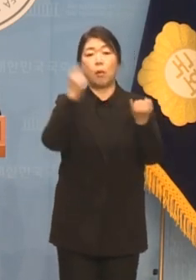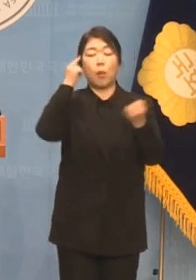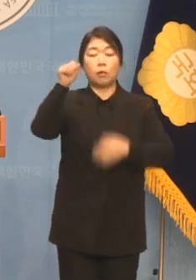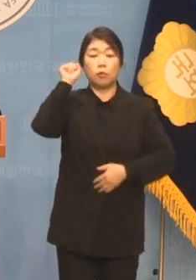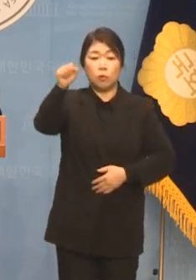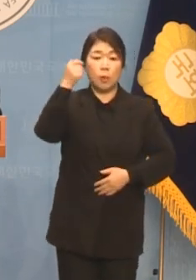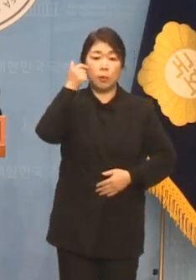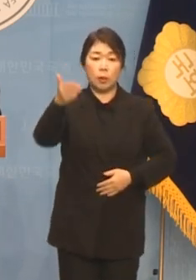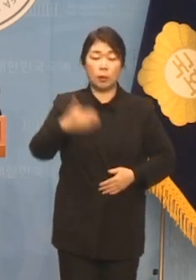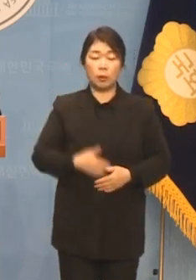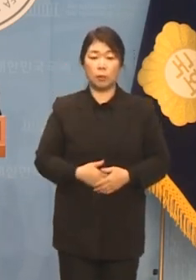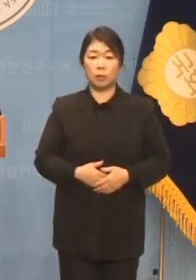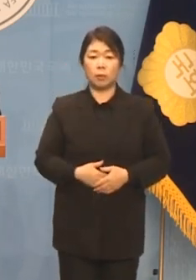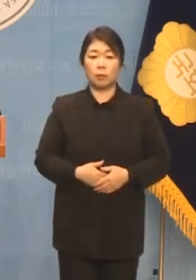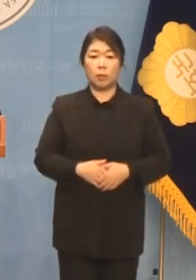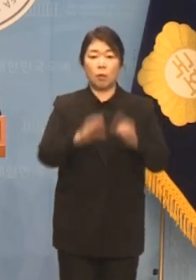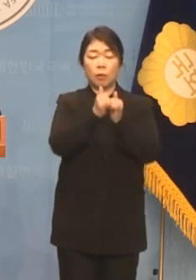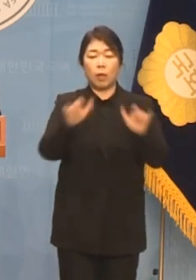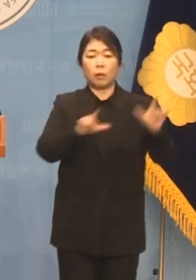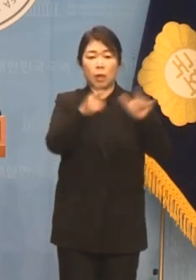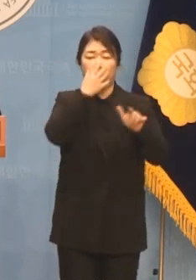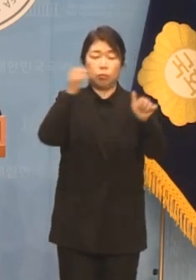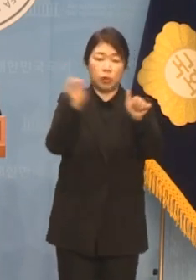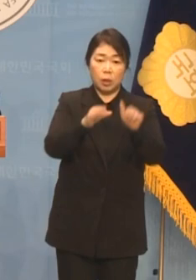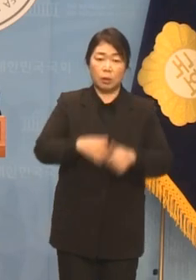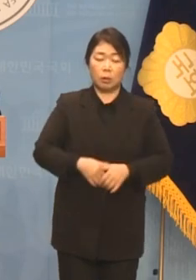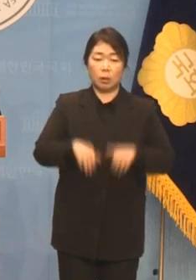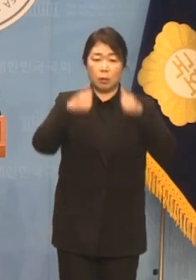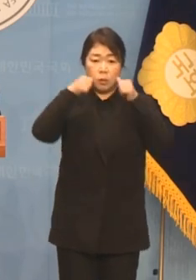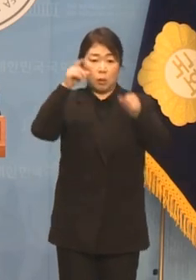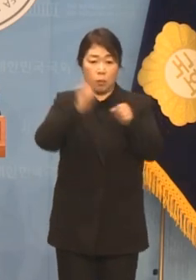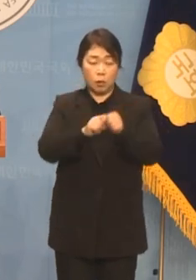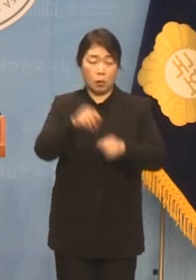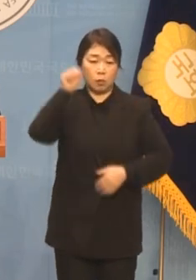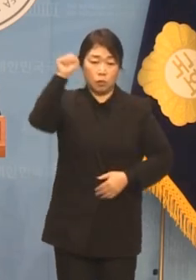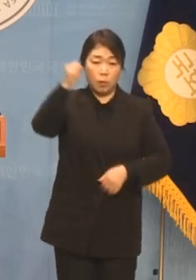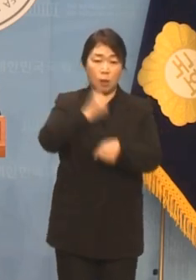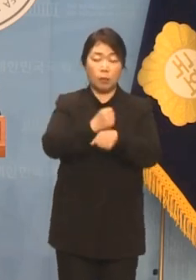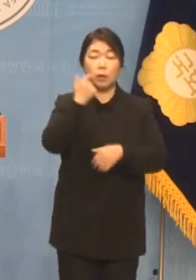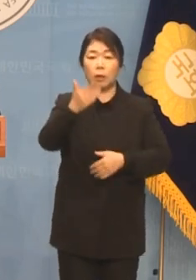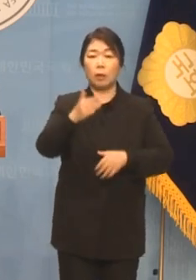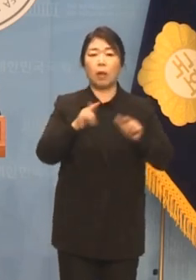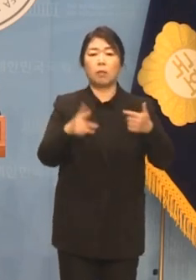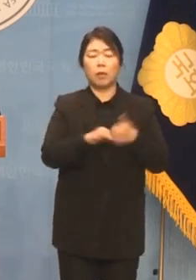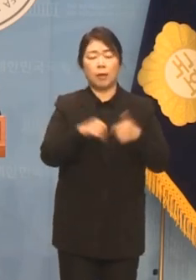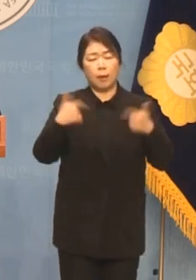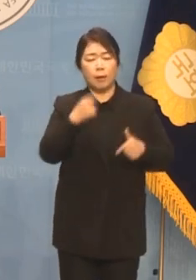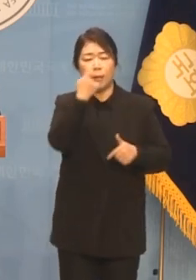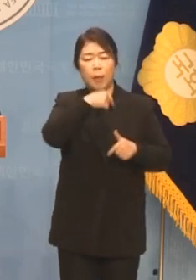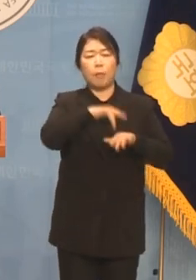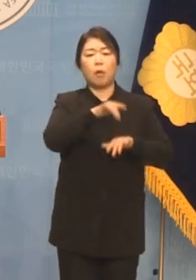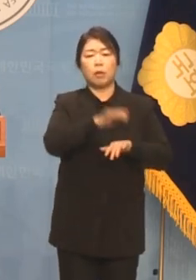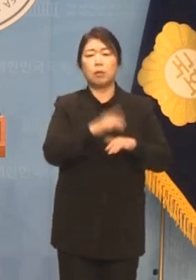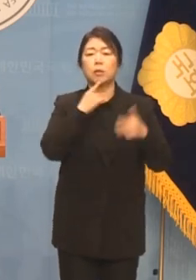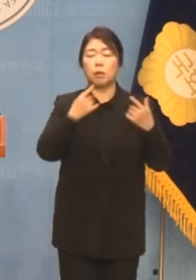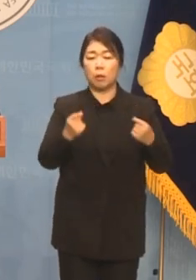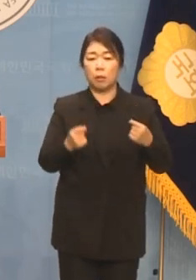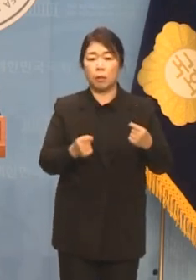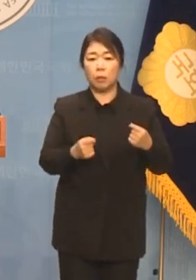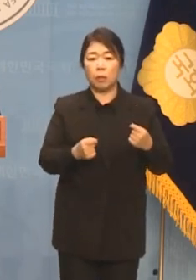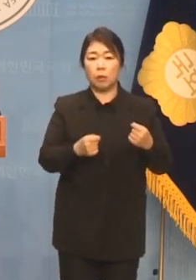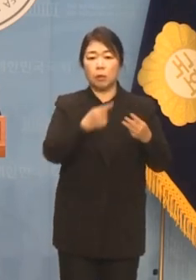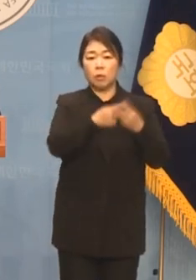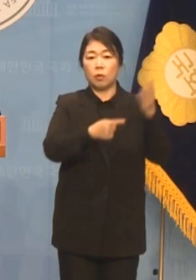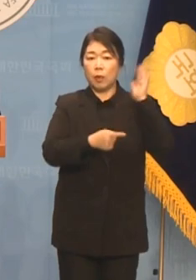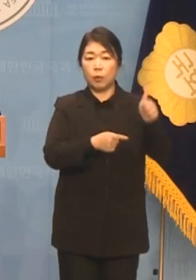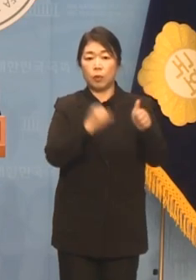했습니까 국민의 삶을 무시하고 조롱하려고 했습니까 아니면 늘 그랬듯 윤석 대통령 부부를